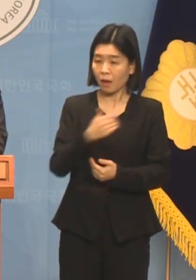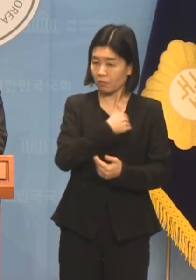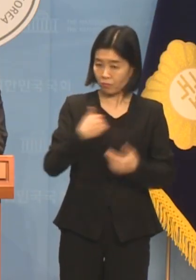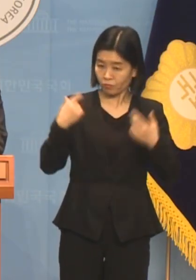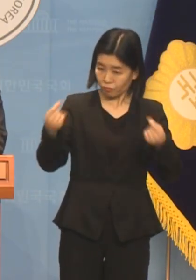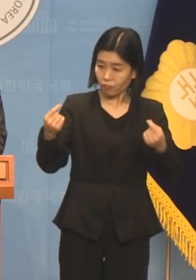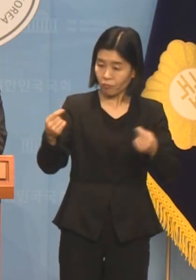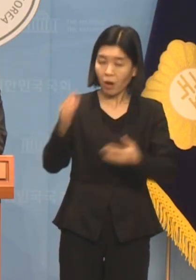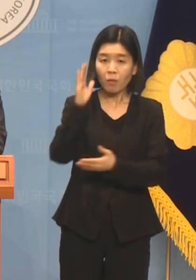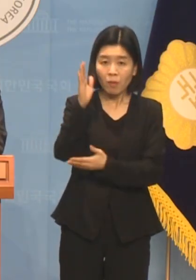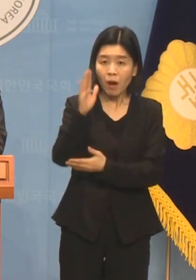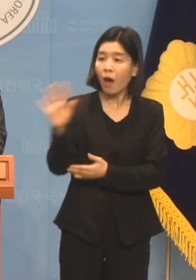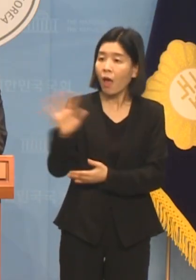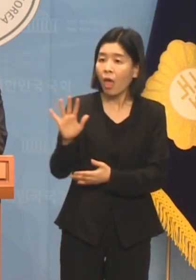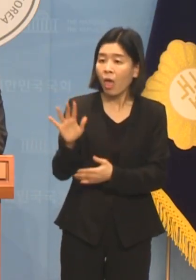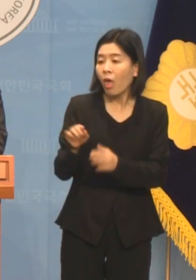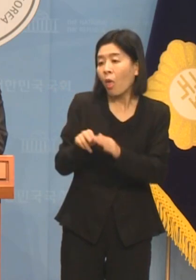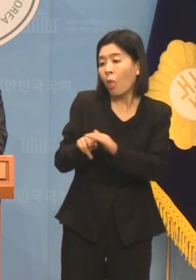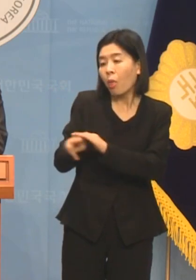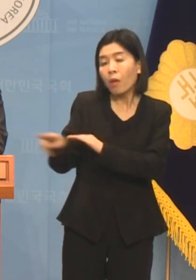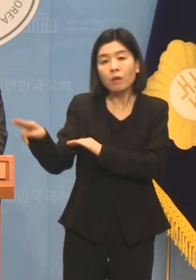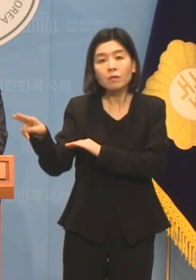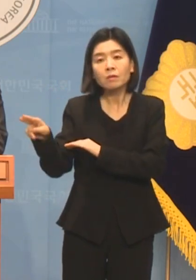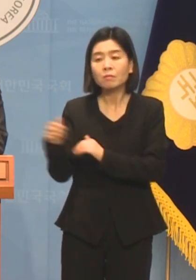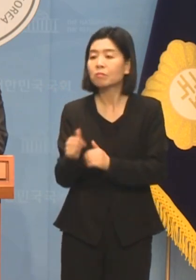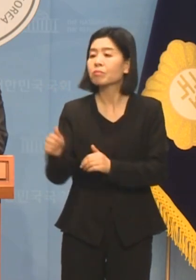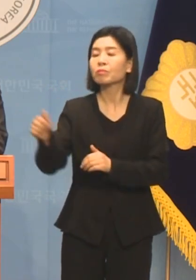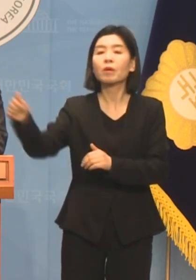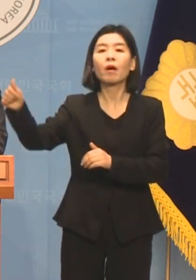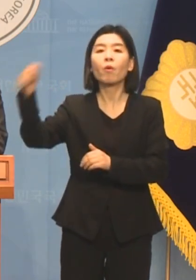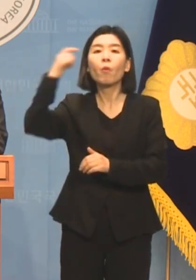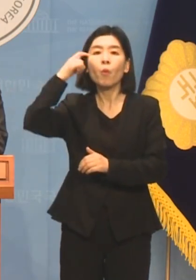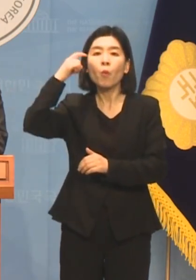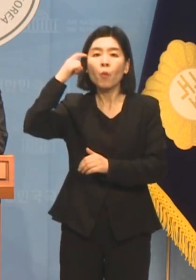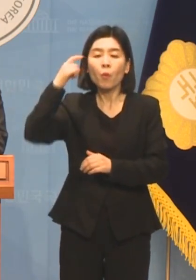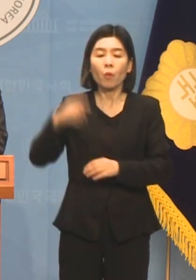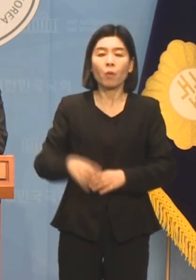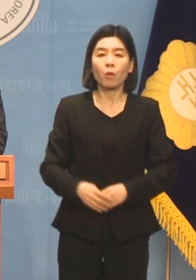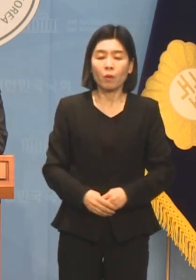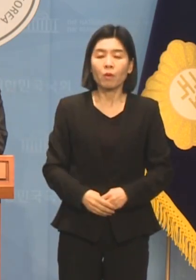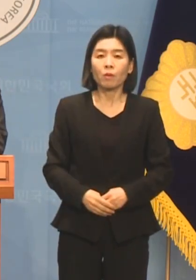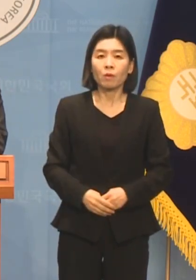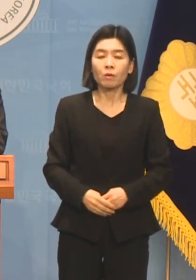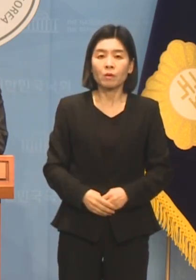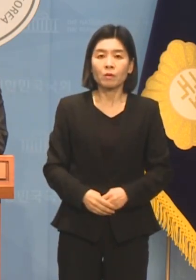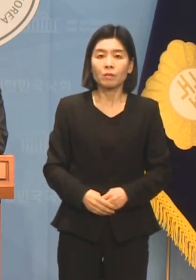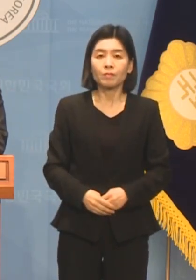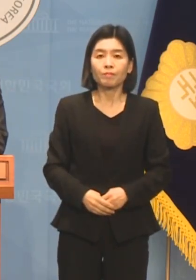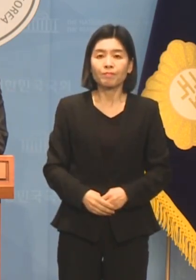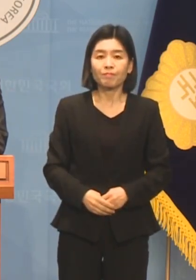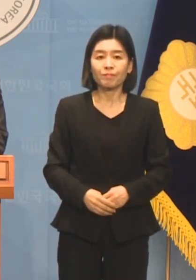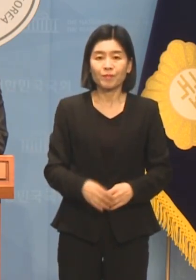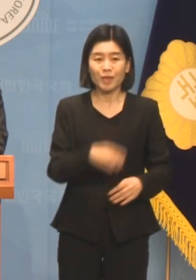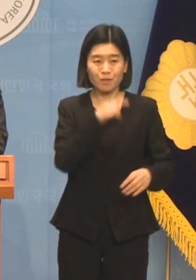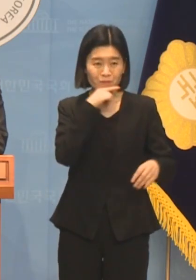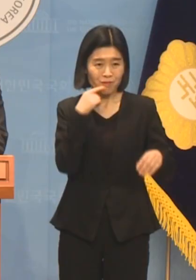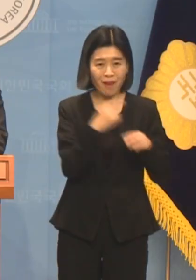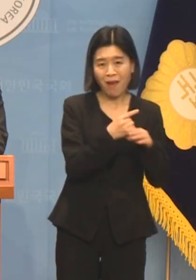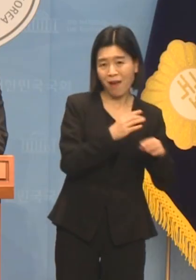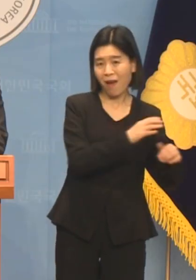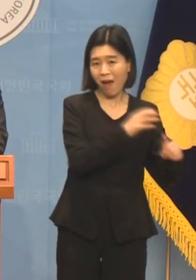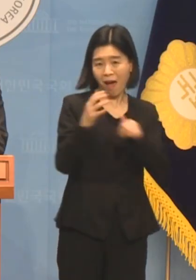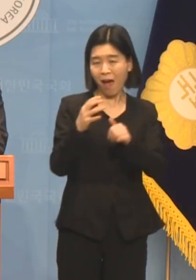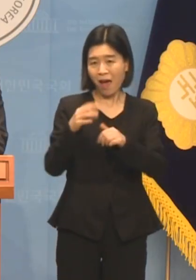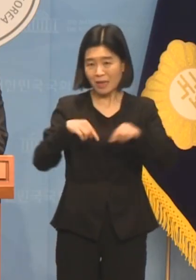거부하고 도망치듯이 본회의장을 빠져나간 것입니까? 해묵은 색깔론이 아직도